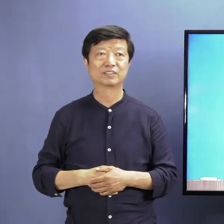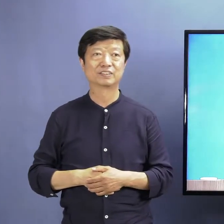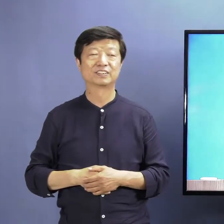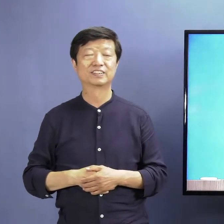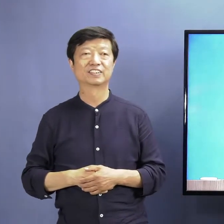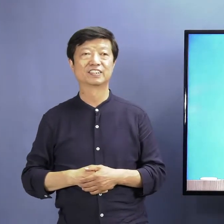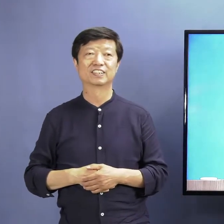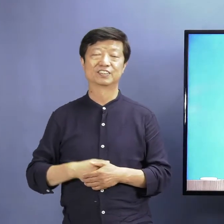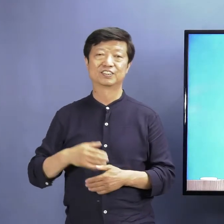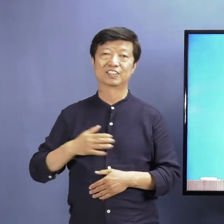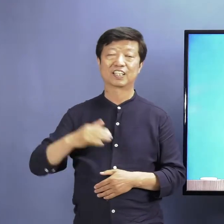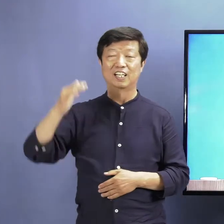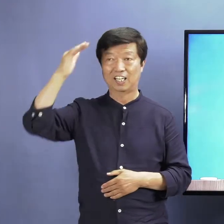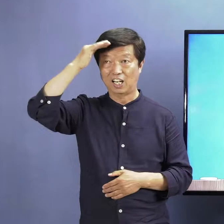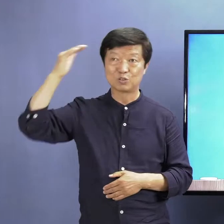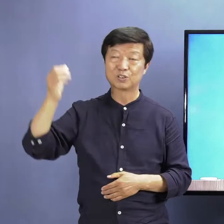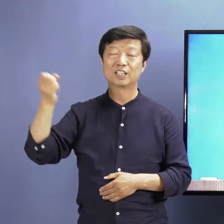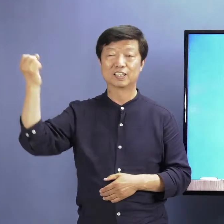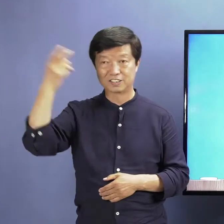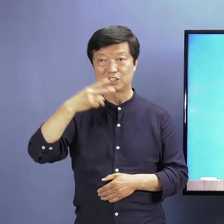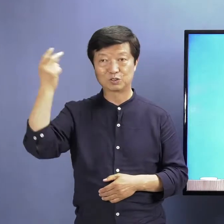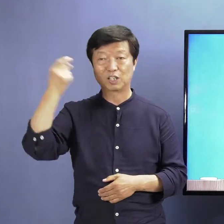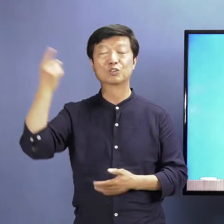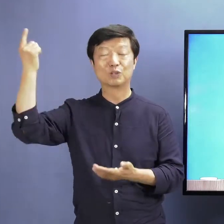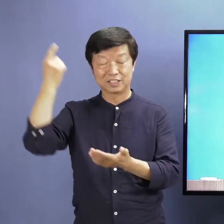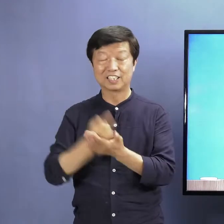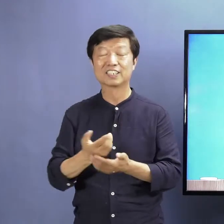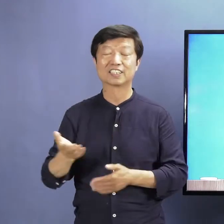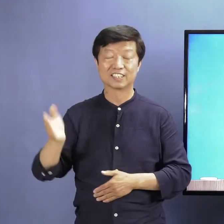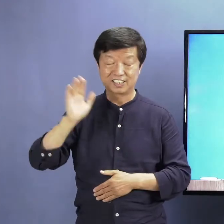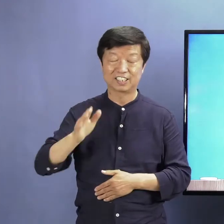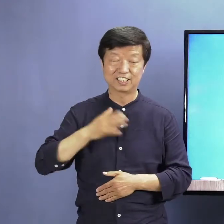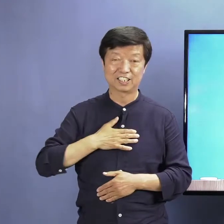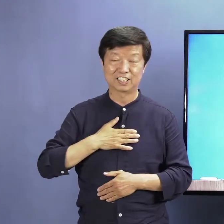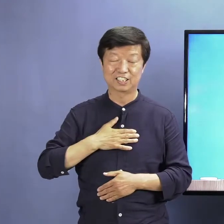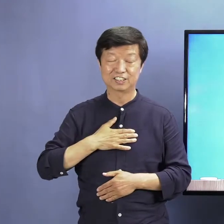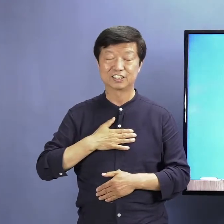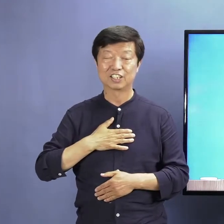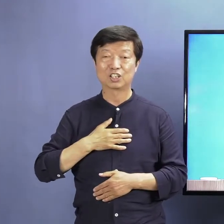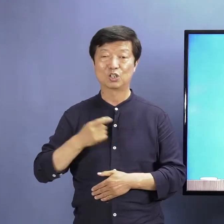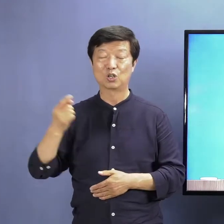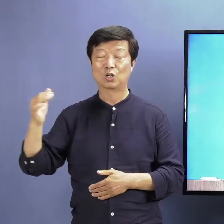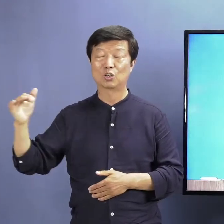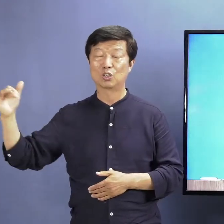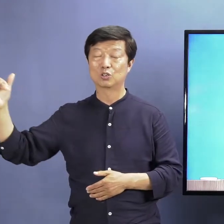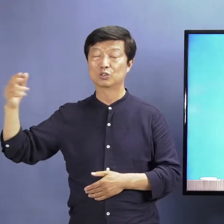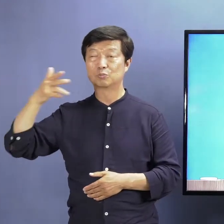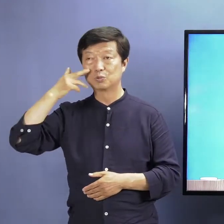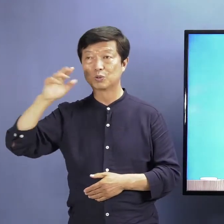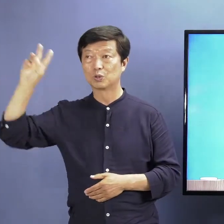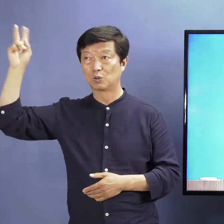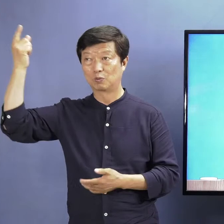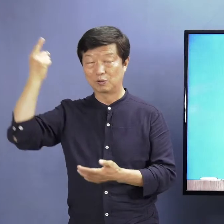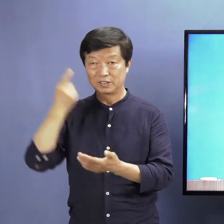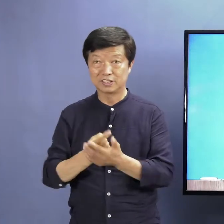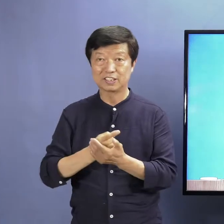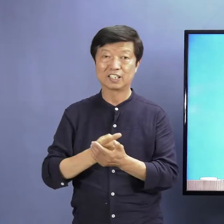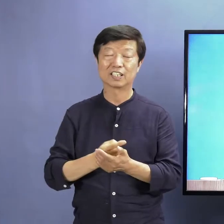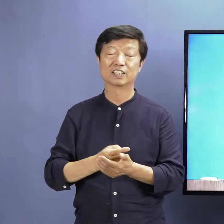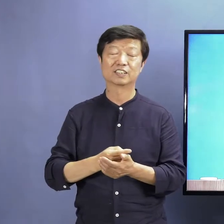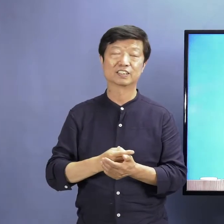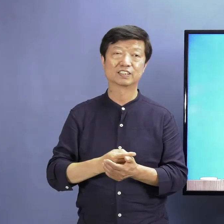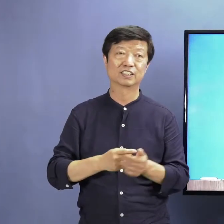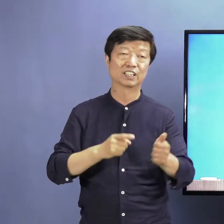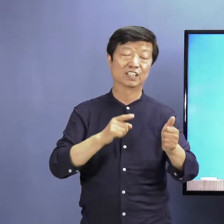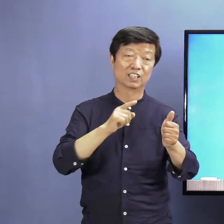건 아닌데, 그래도 하여간 좀 와서 보니까 다를 수밖에 없죠. 제가 볼 때는 20년